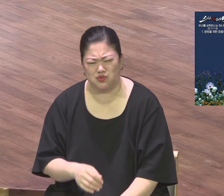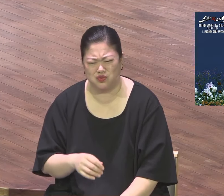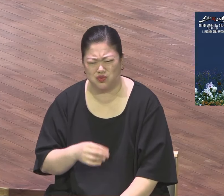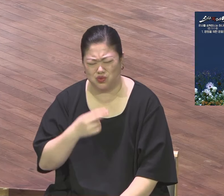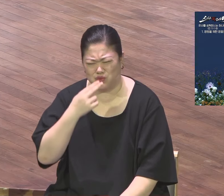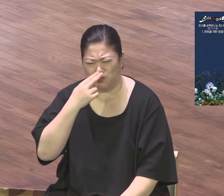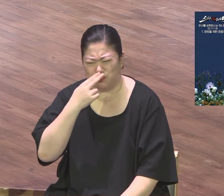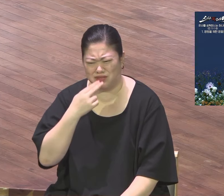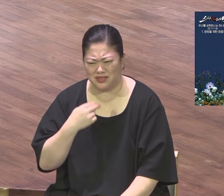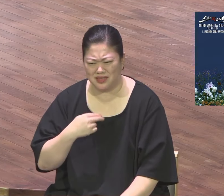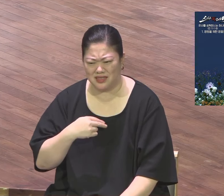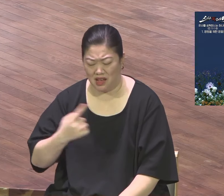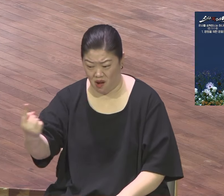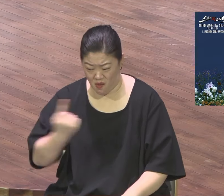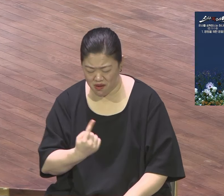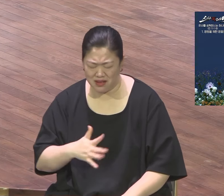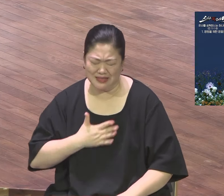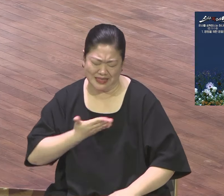영육적으로.